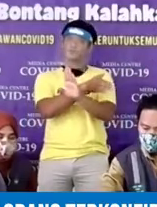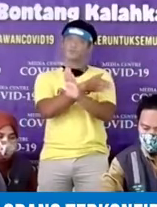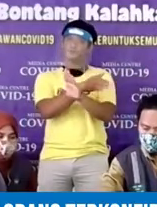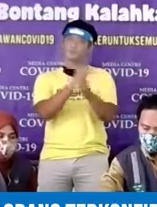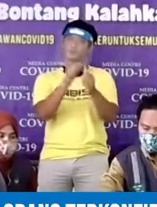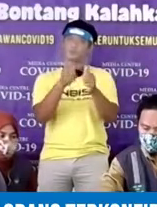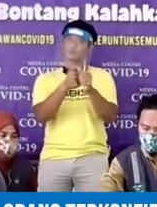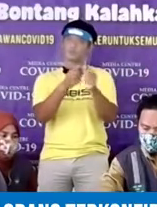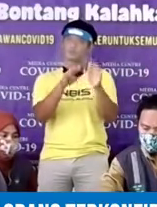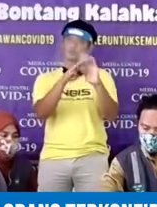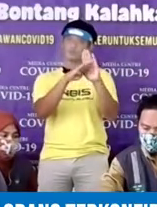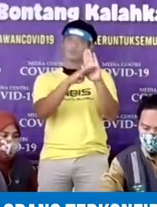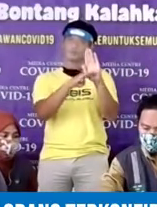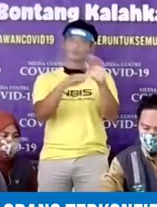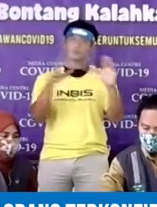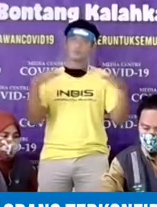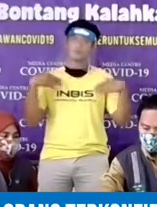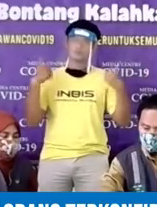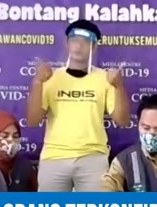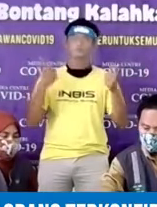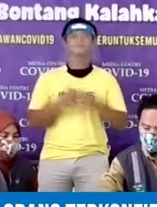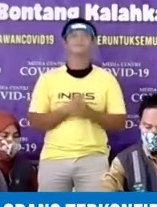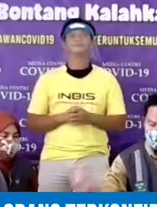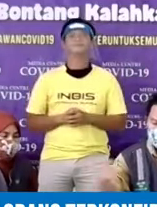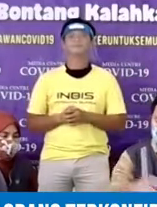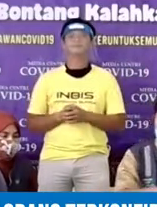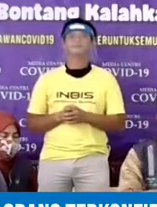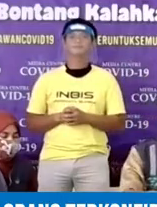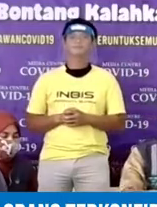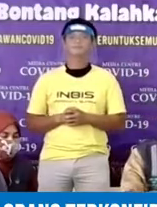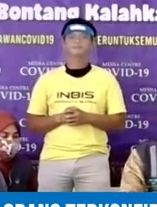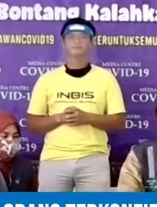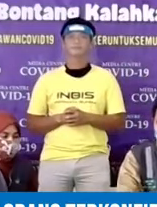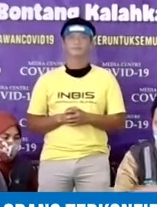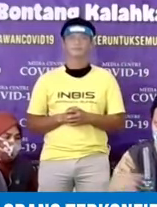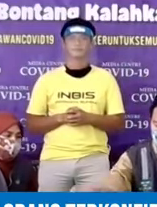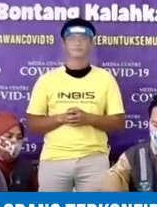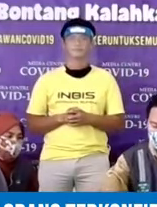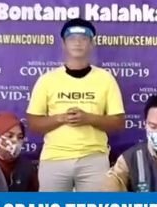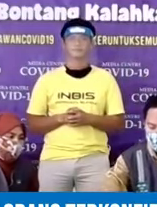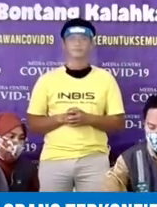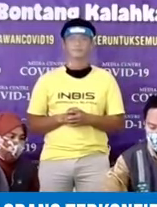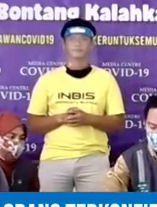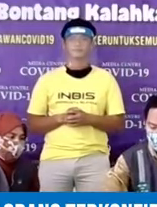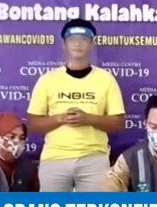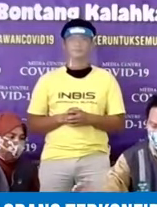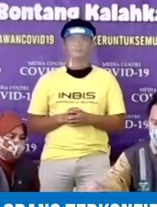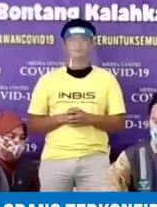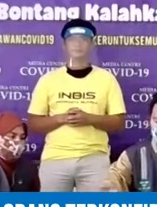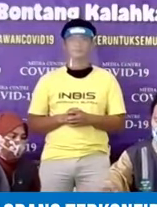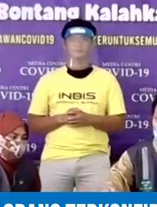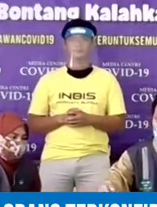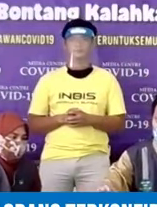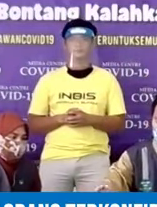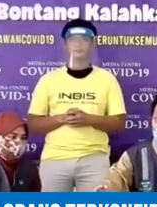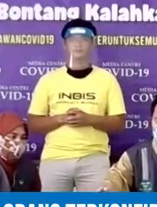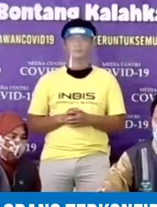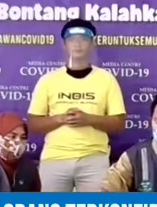fasilitas kesehatan sendiri untuk penanganan lebih lanjut apakah a apakah juga tidak dilakukan seperti